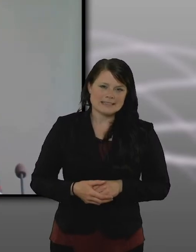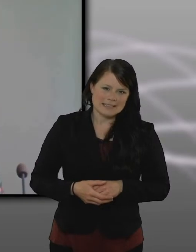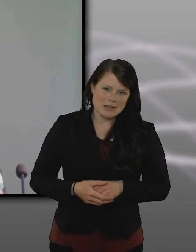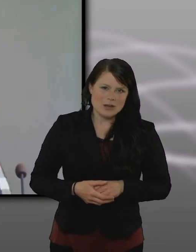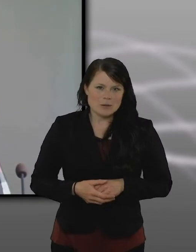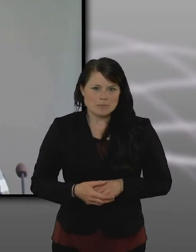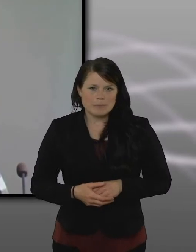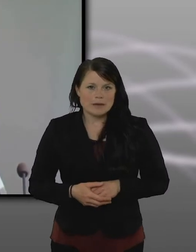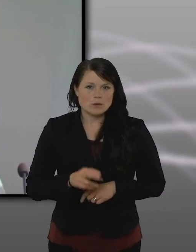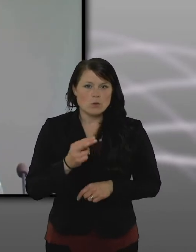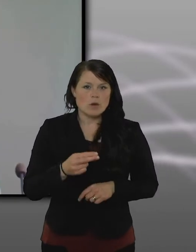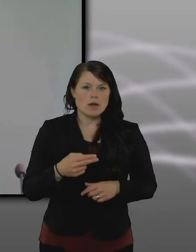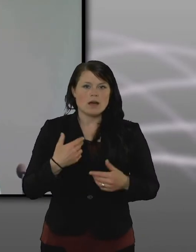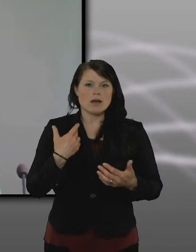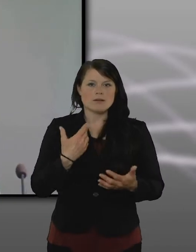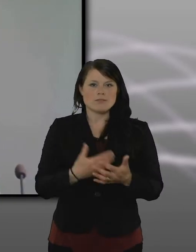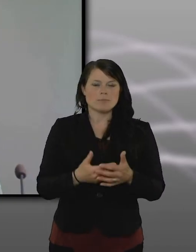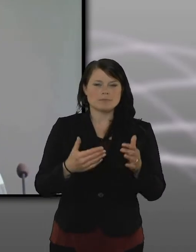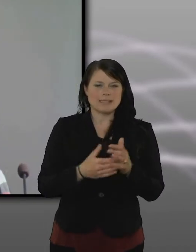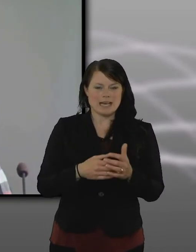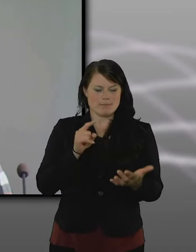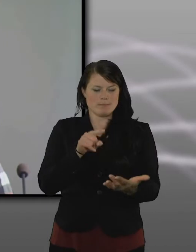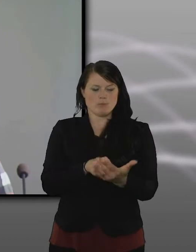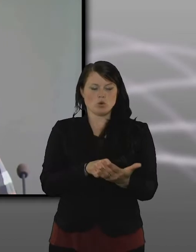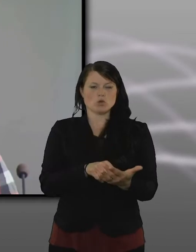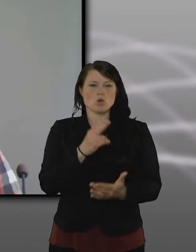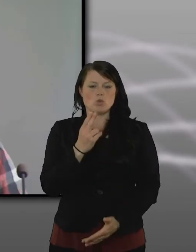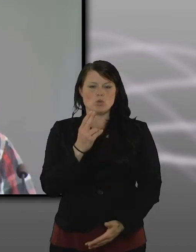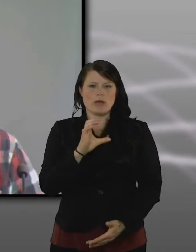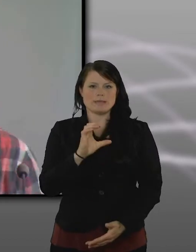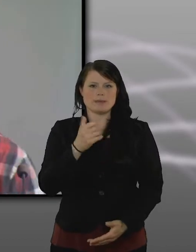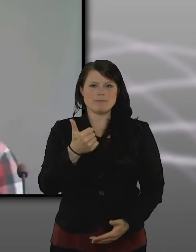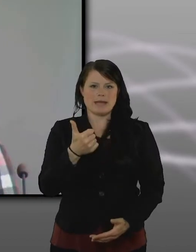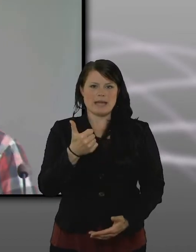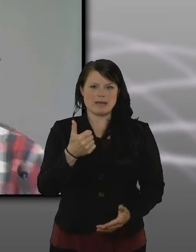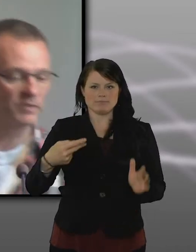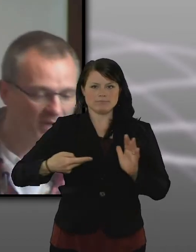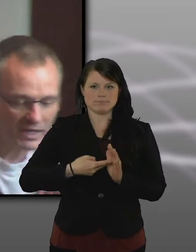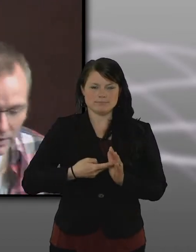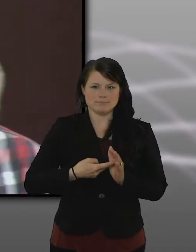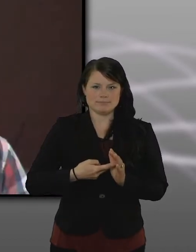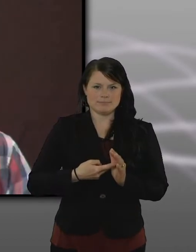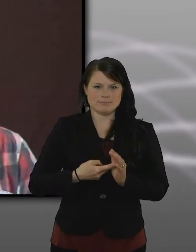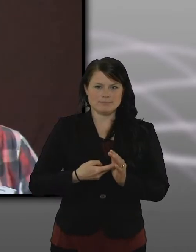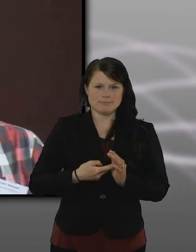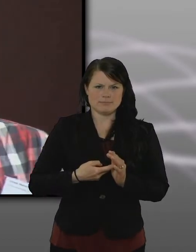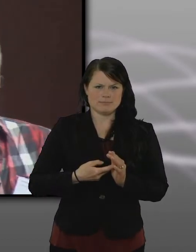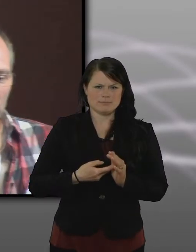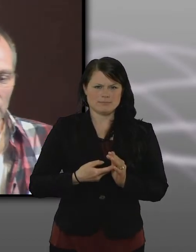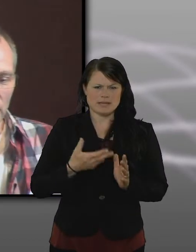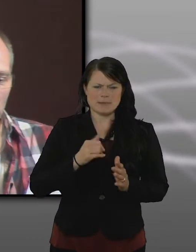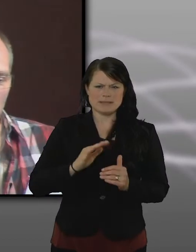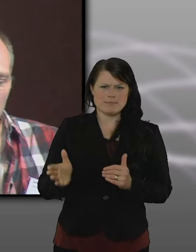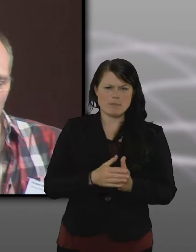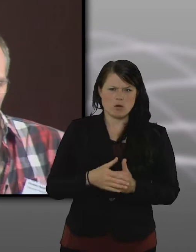Nu har jag kommit fram till punkten USB-sticka. Vad som finns där på är tre om vi backar då, kan man se